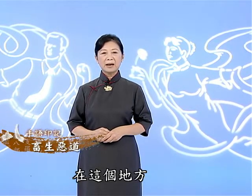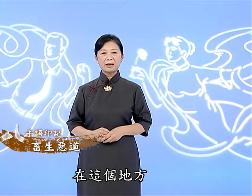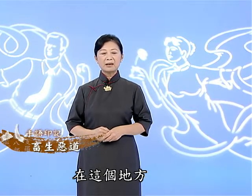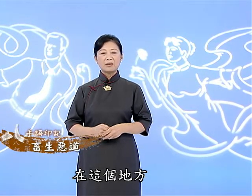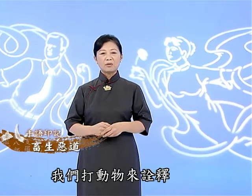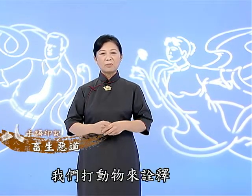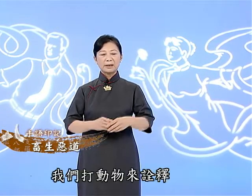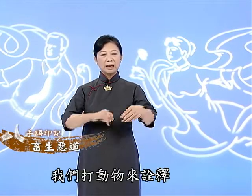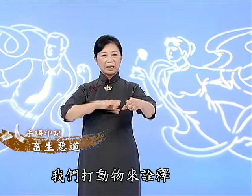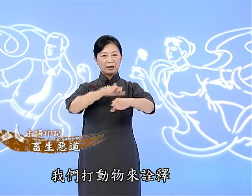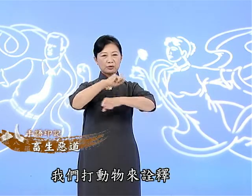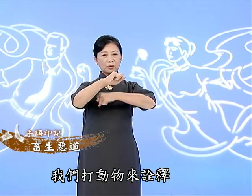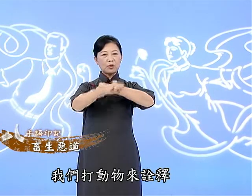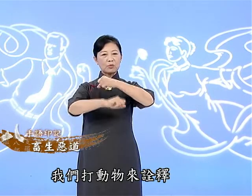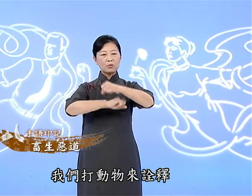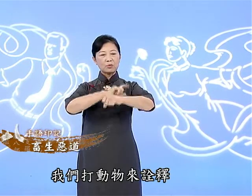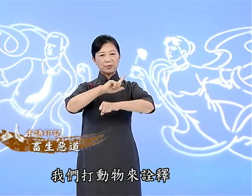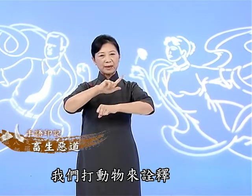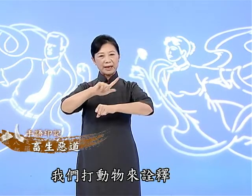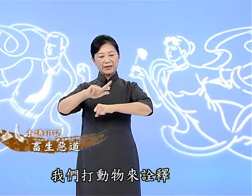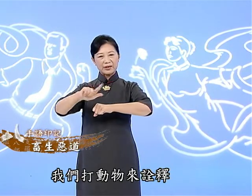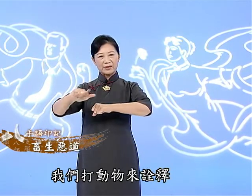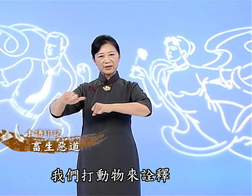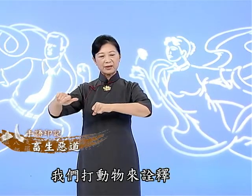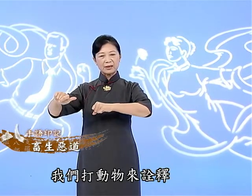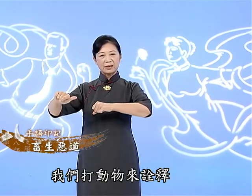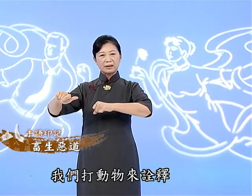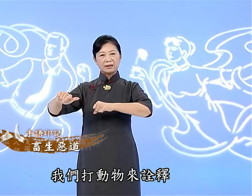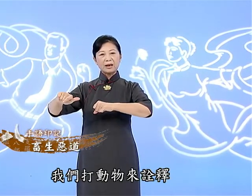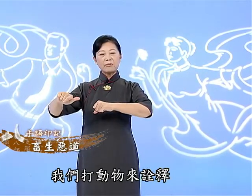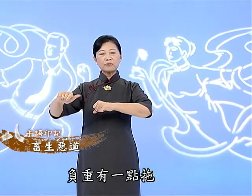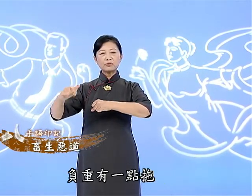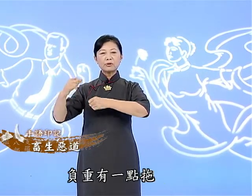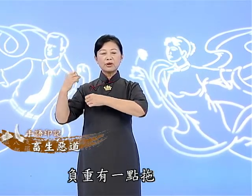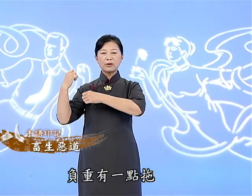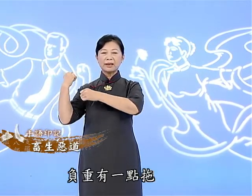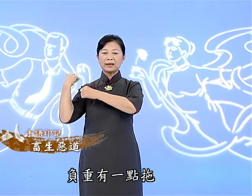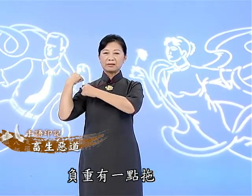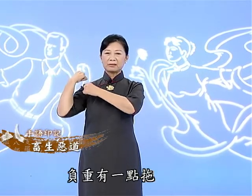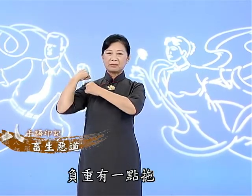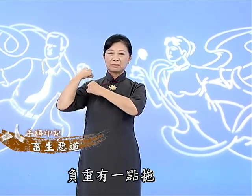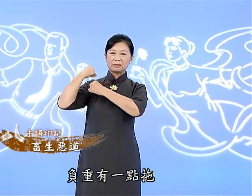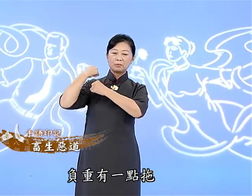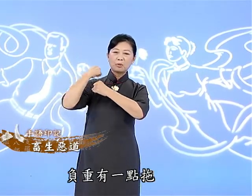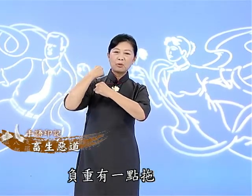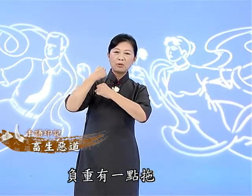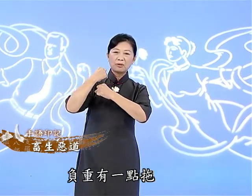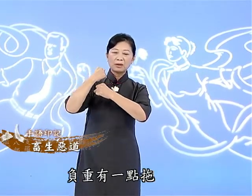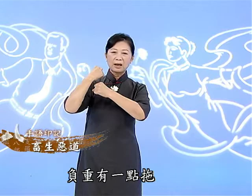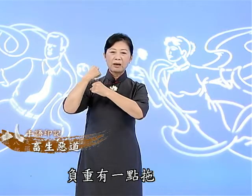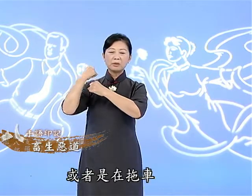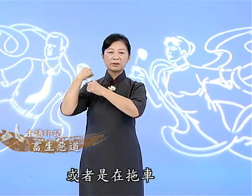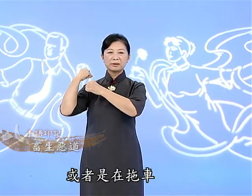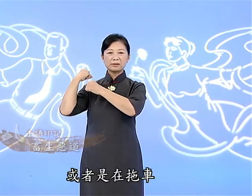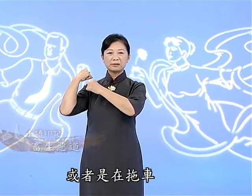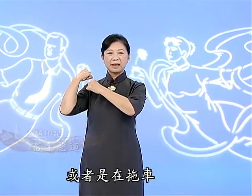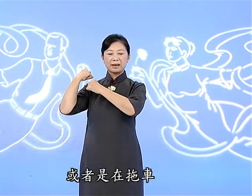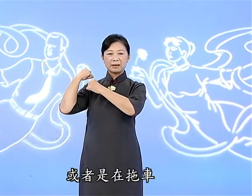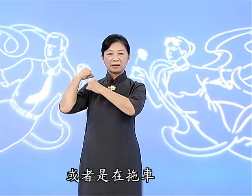方，我们打动物来诠释。那负重有一点拖，或者是在